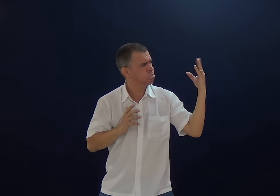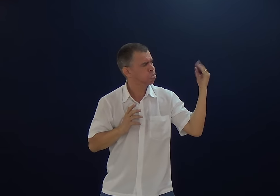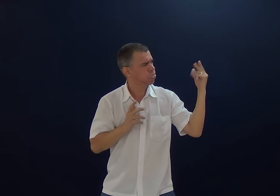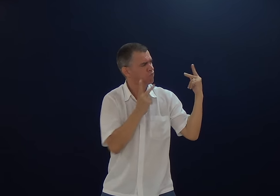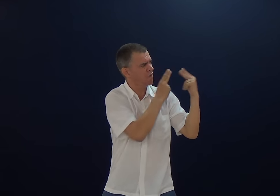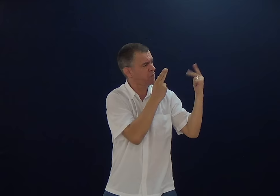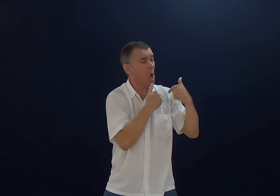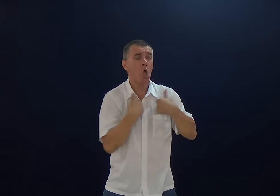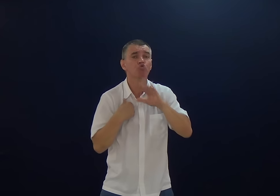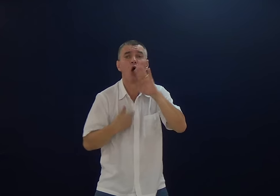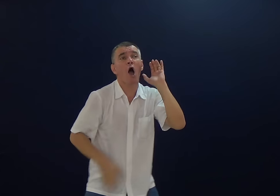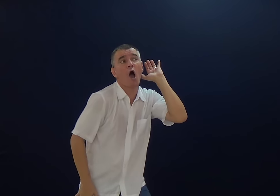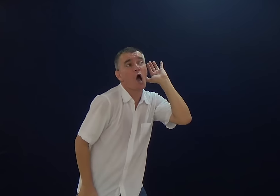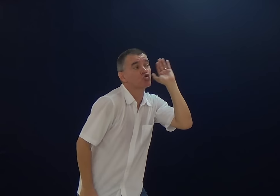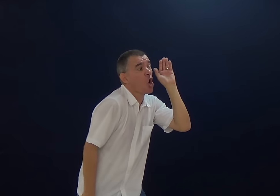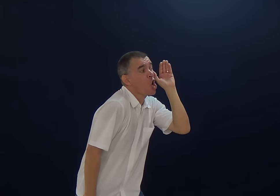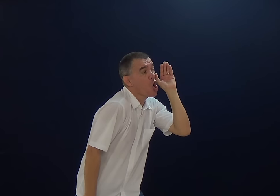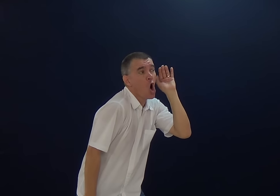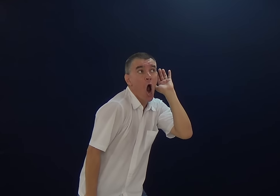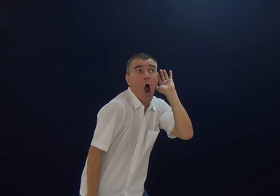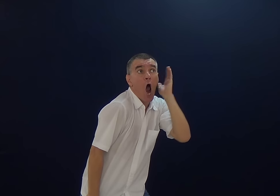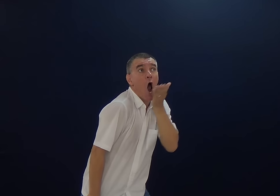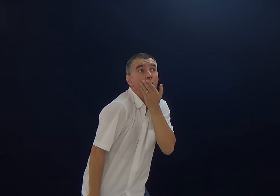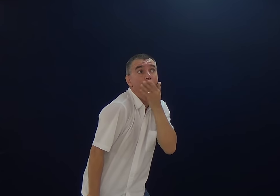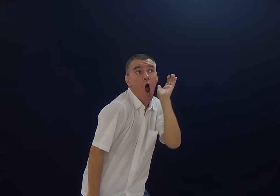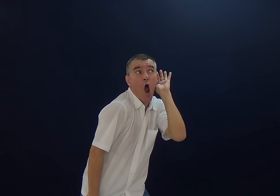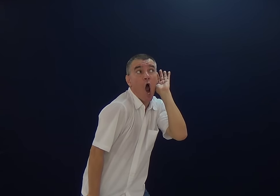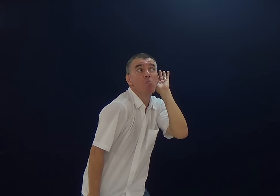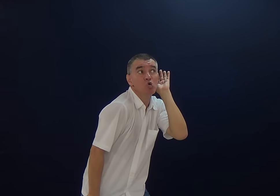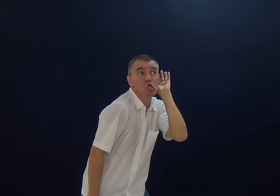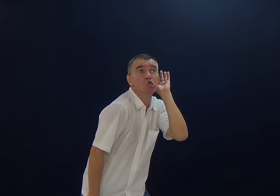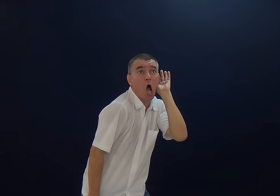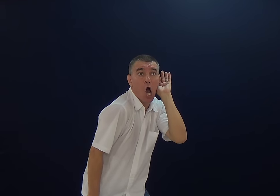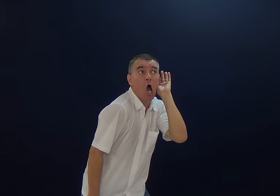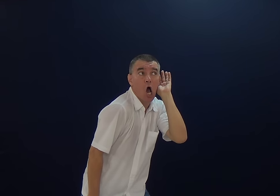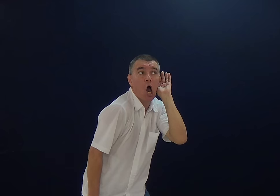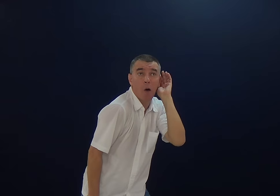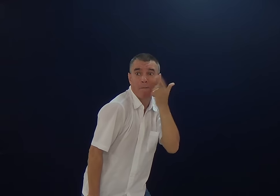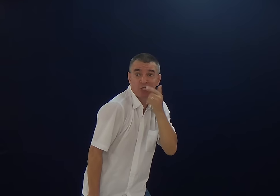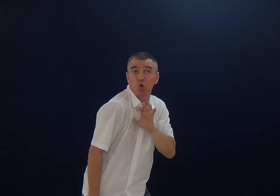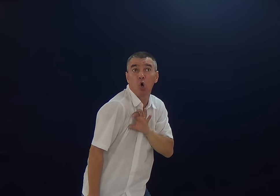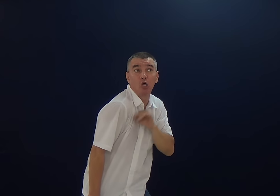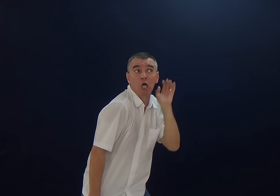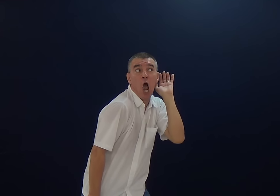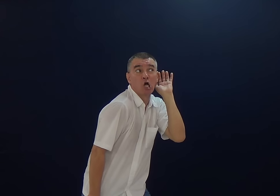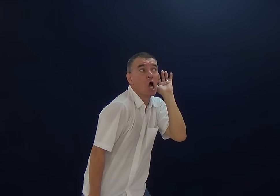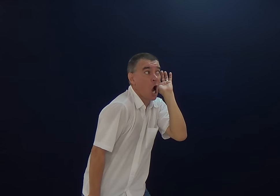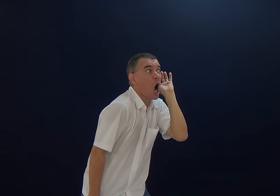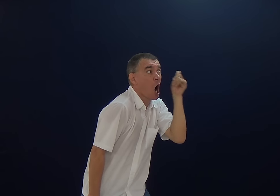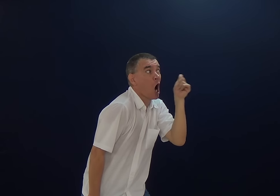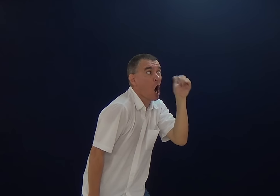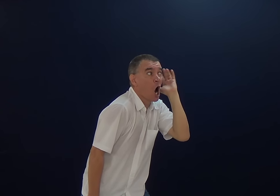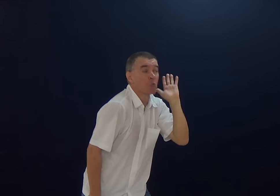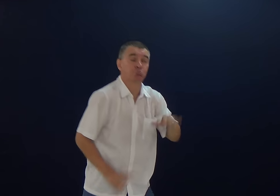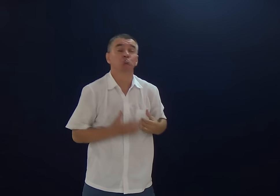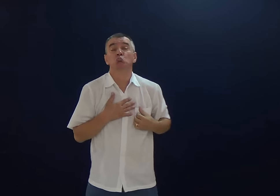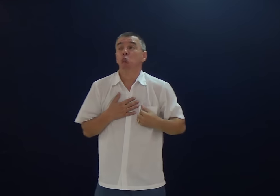você peca não não tô fofocando eu só estou ouvindo eu não estou fofocando eu só estou dando atenção